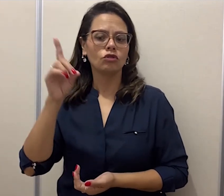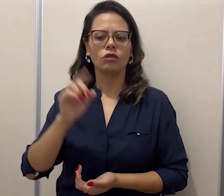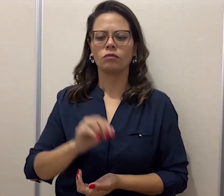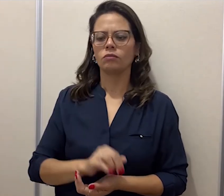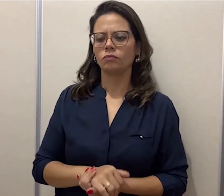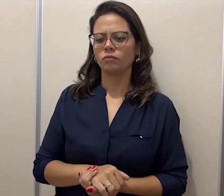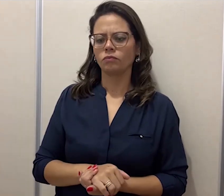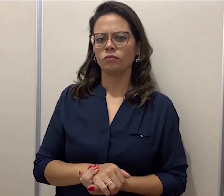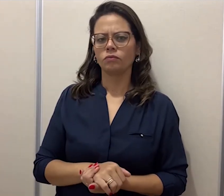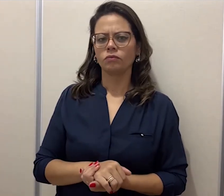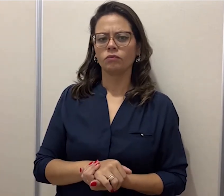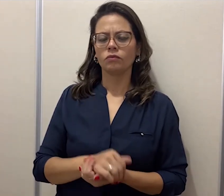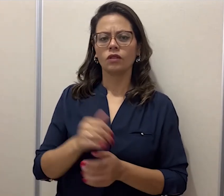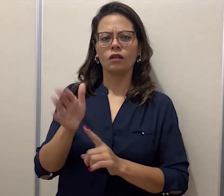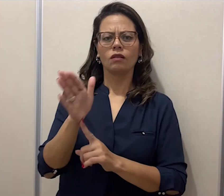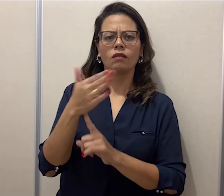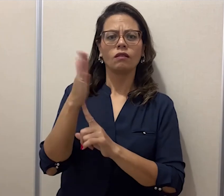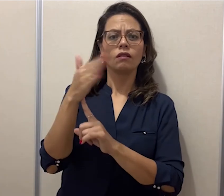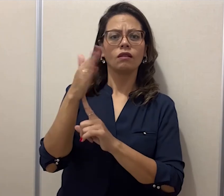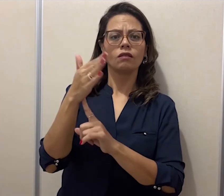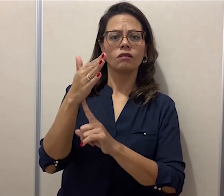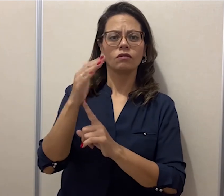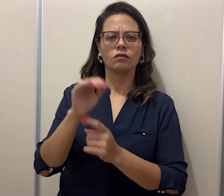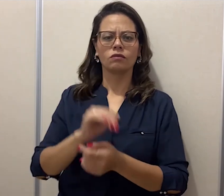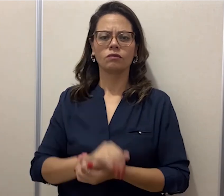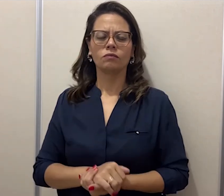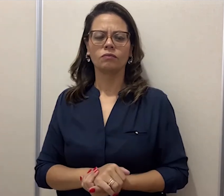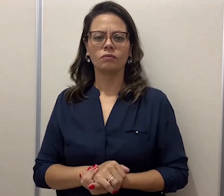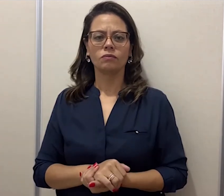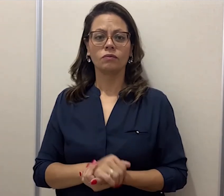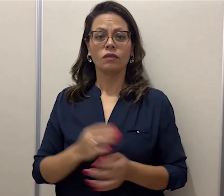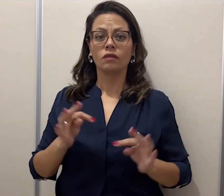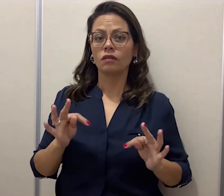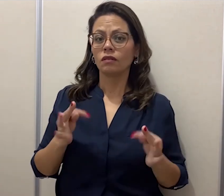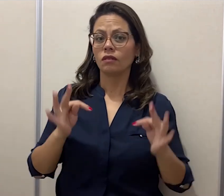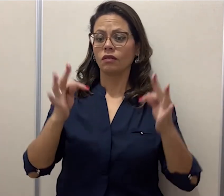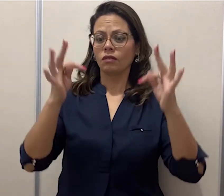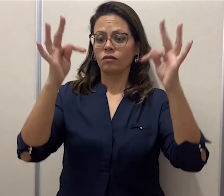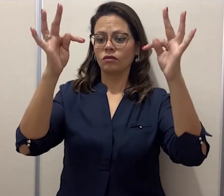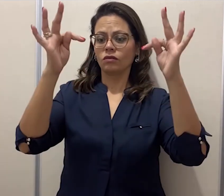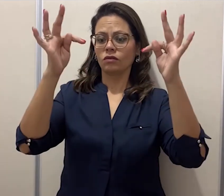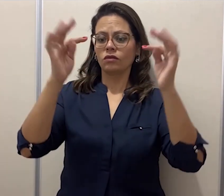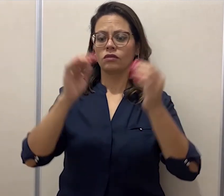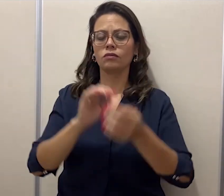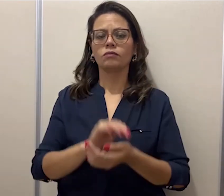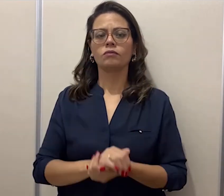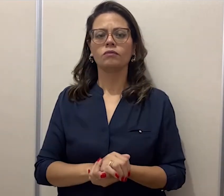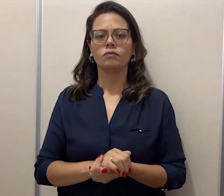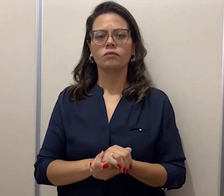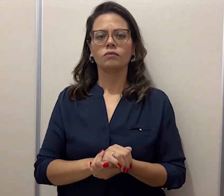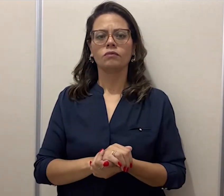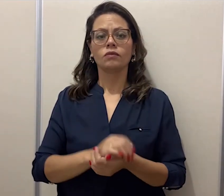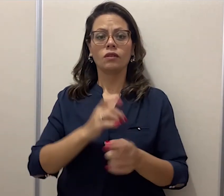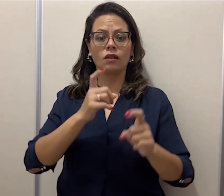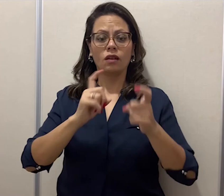Bom dia a tecnologia a tecnologia